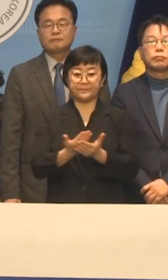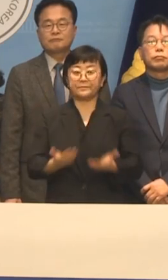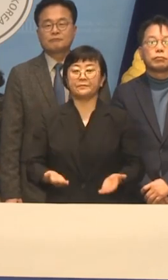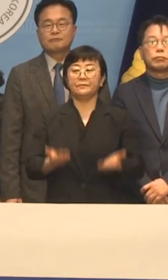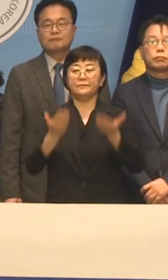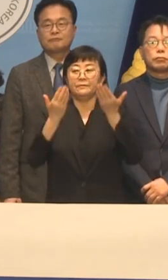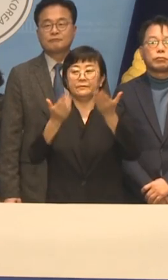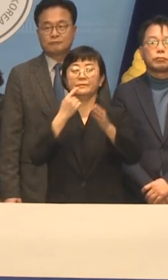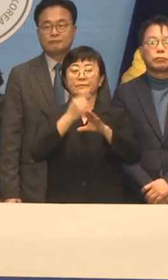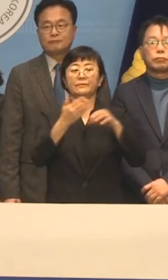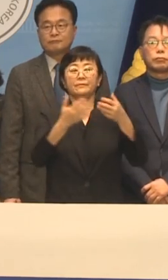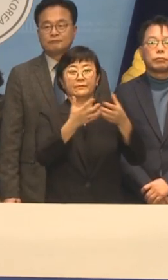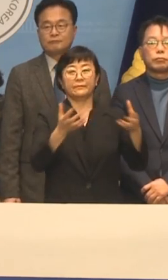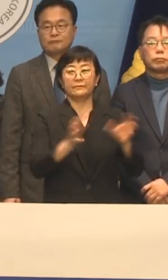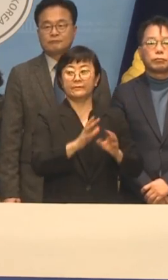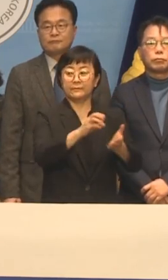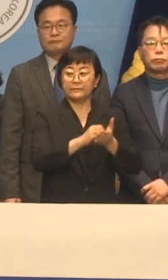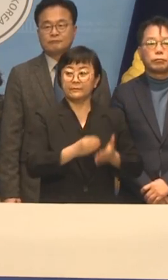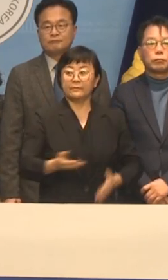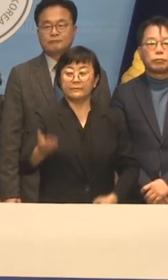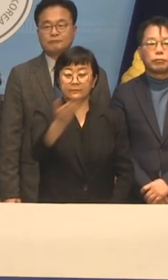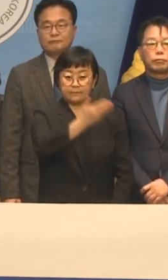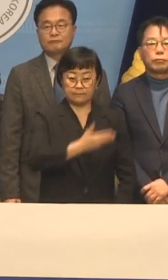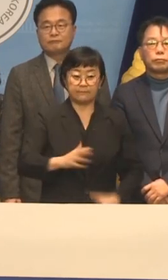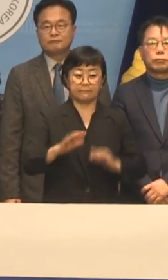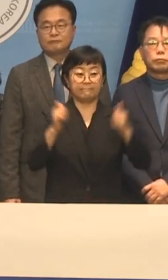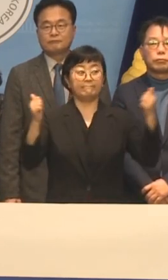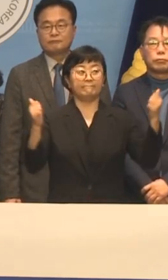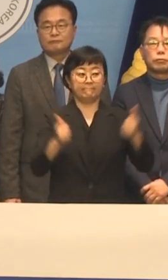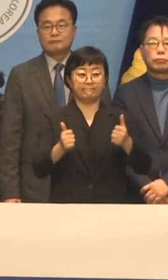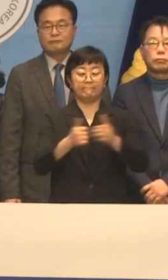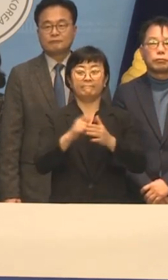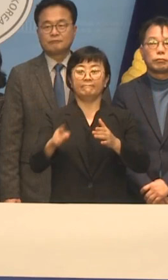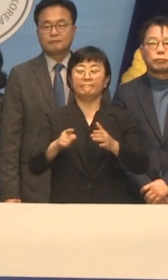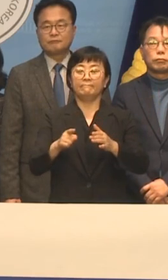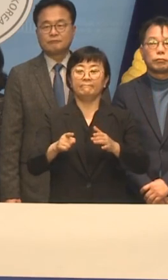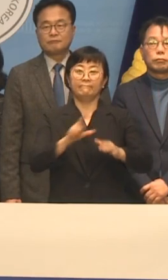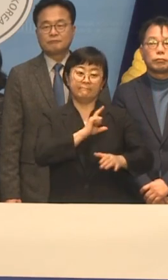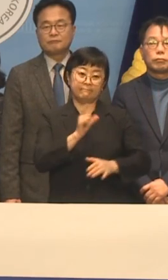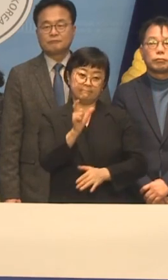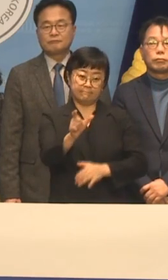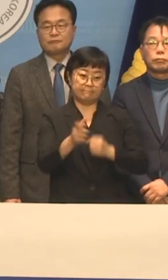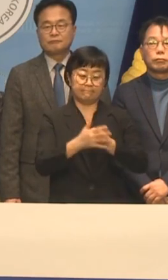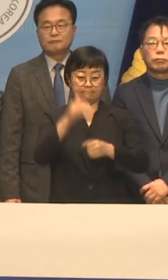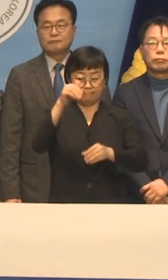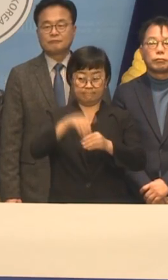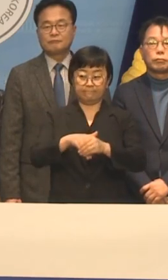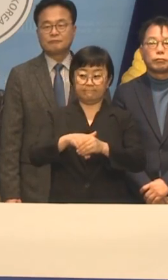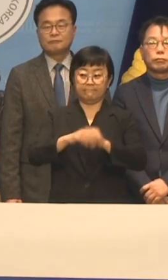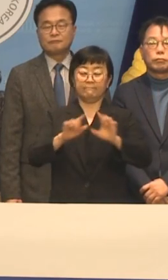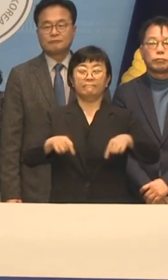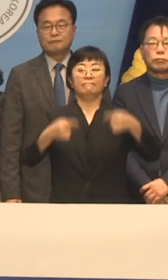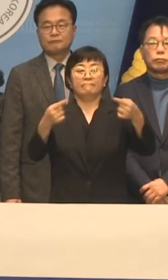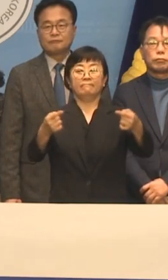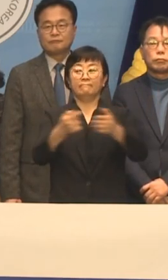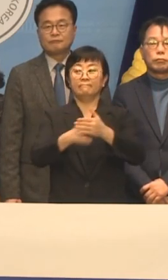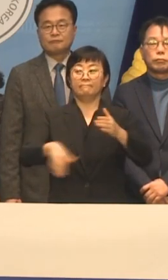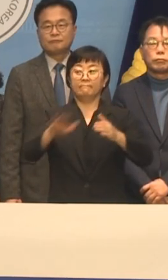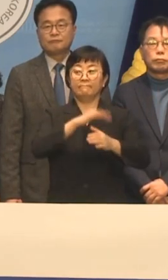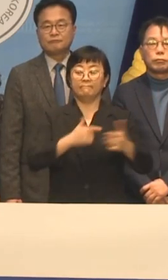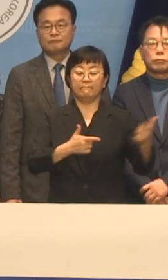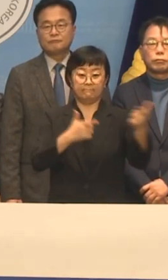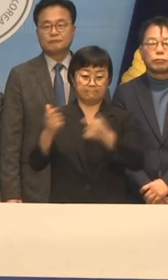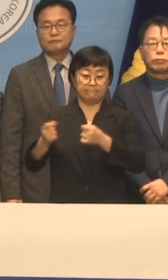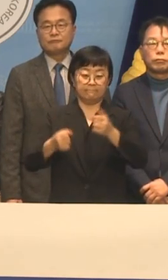민주당 당원들, 그리고 민주당 의원들, 그리고 민주당의 이름으로 총선에 나갈 우리